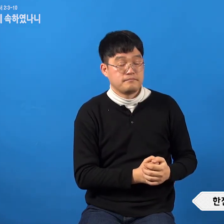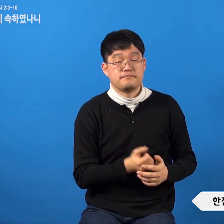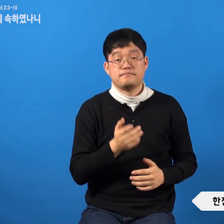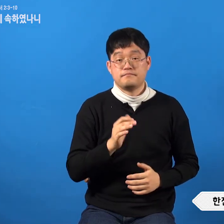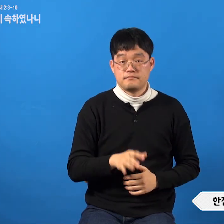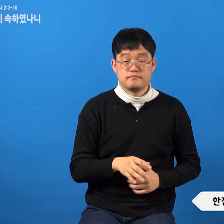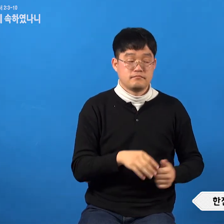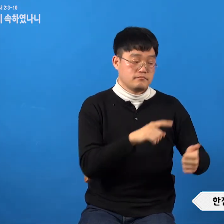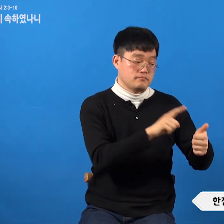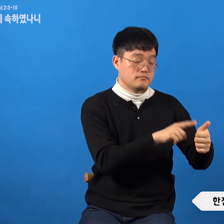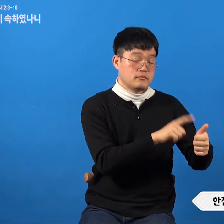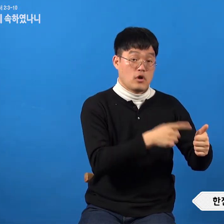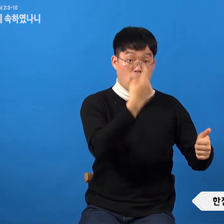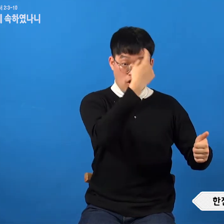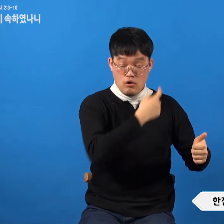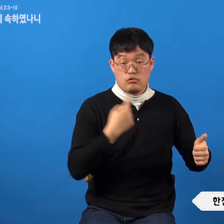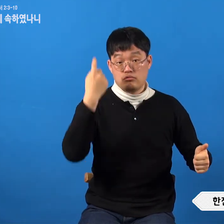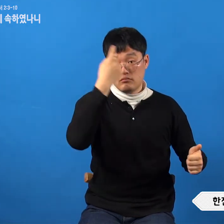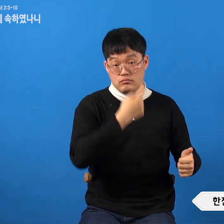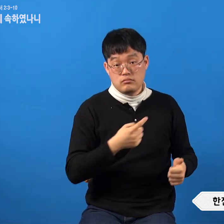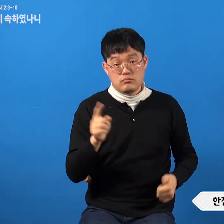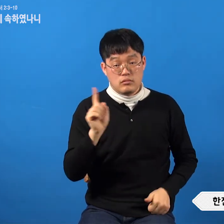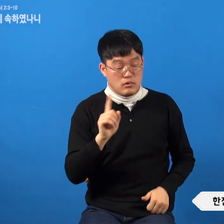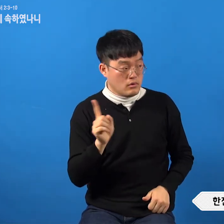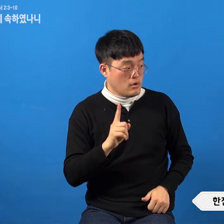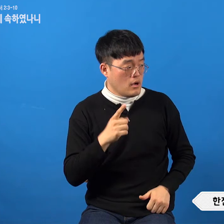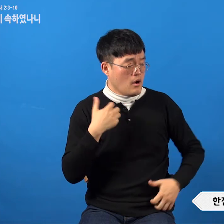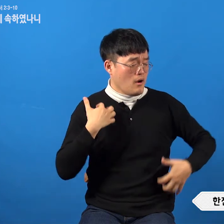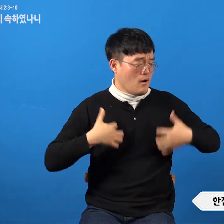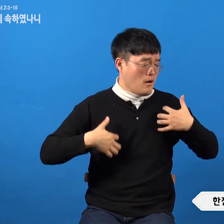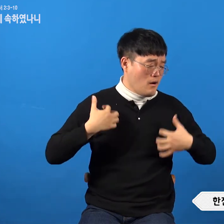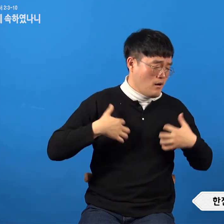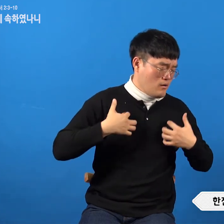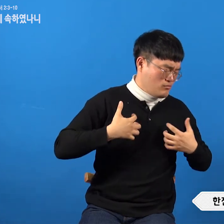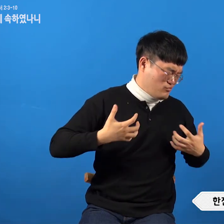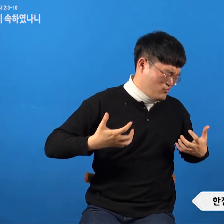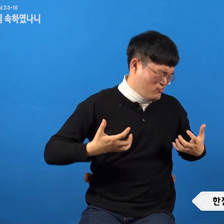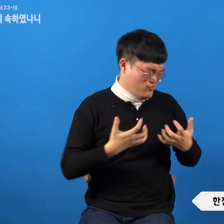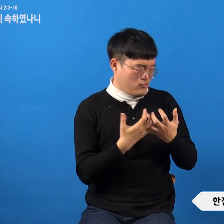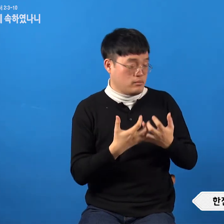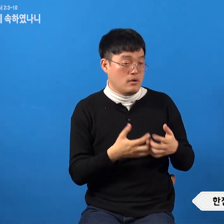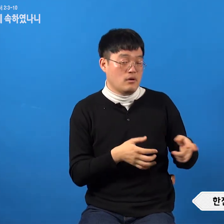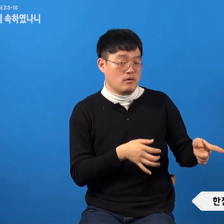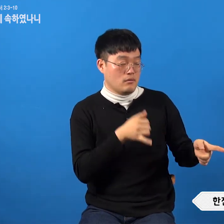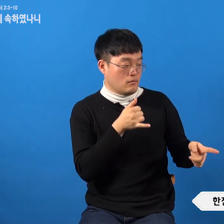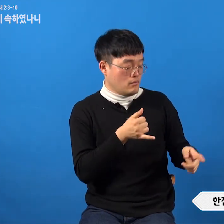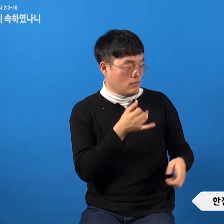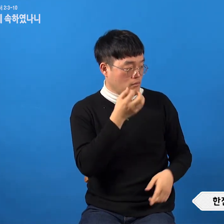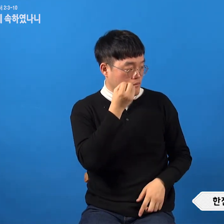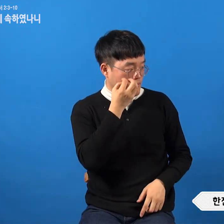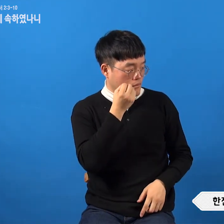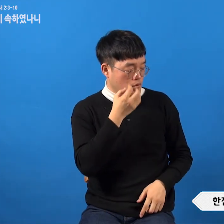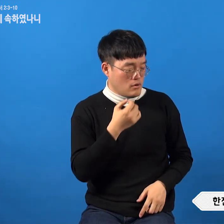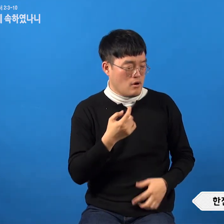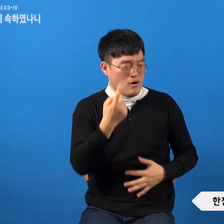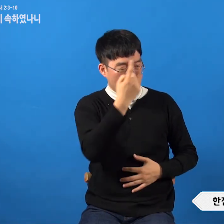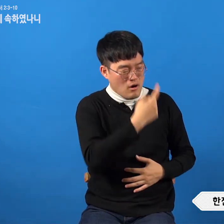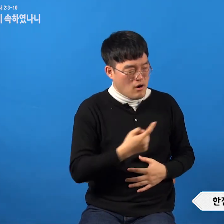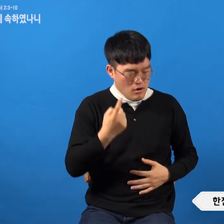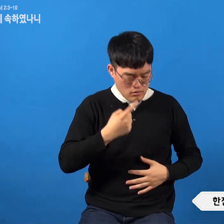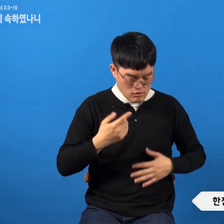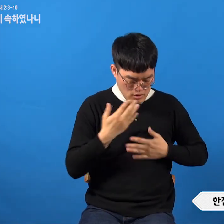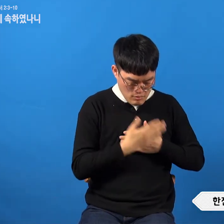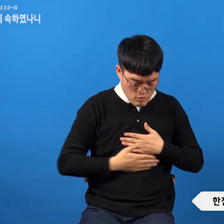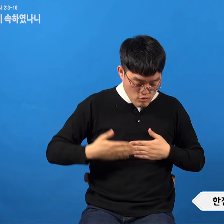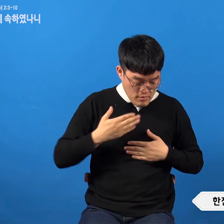그런데 그 얼굴은 기쁨이 넘쳤습니다. 얼굴과 온 몸에서는